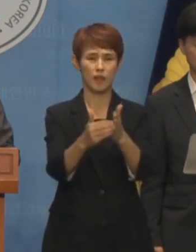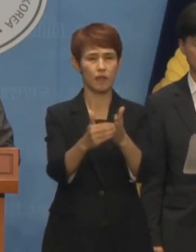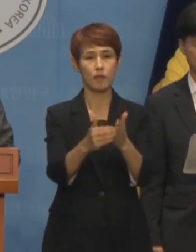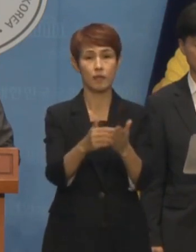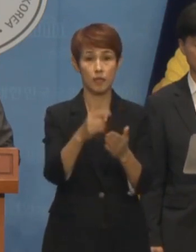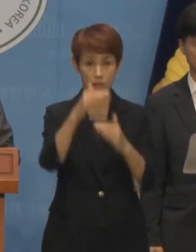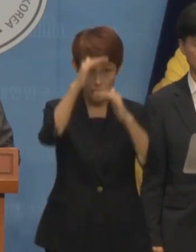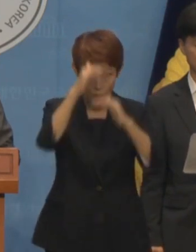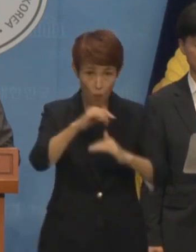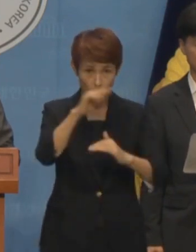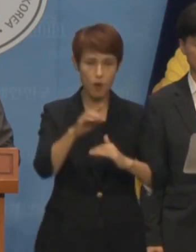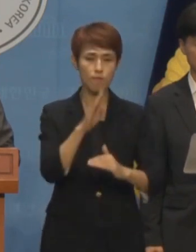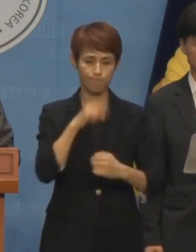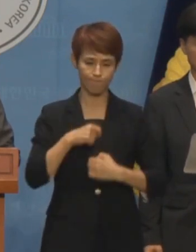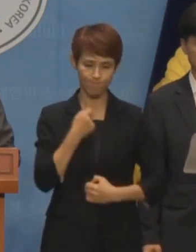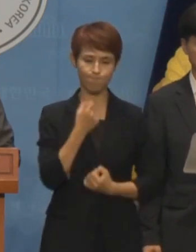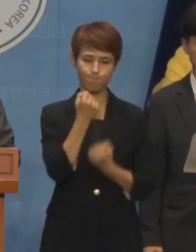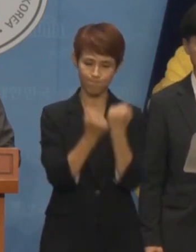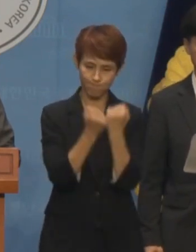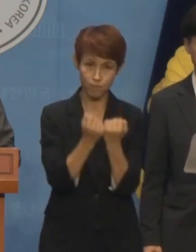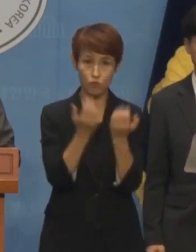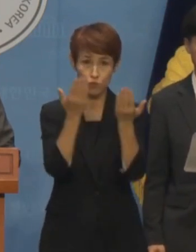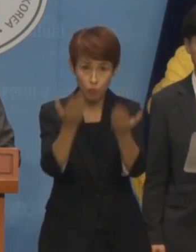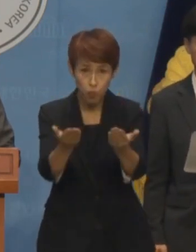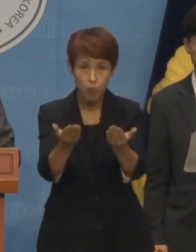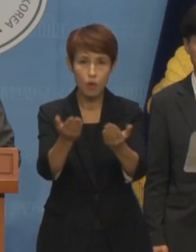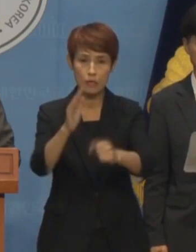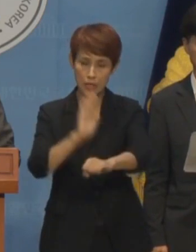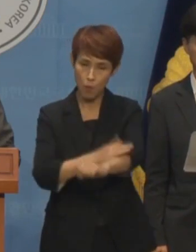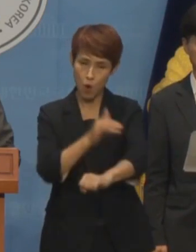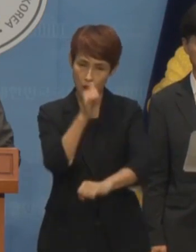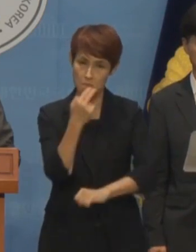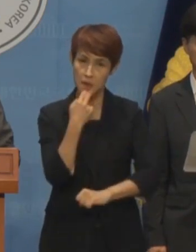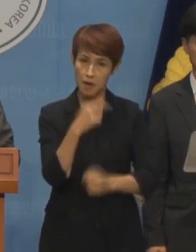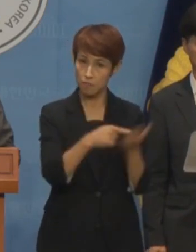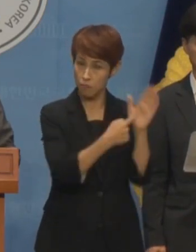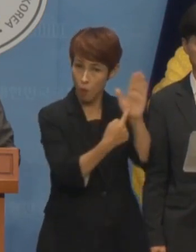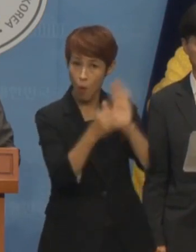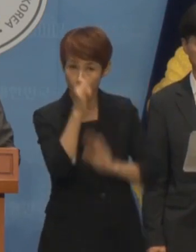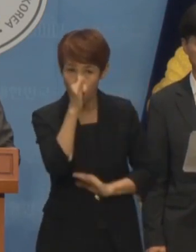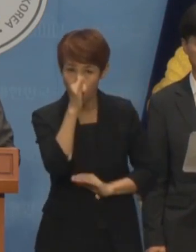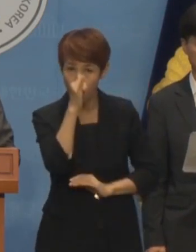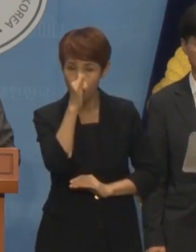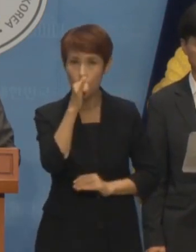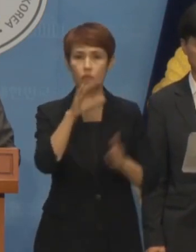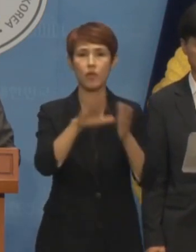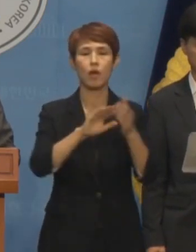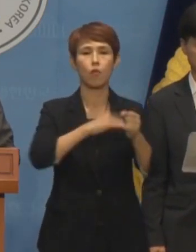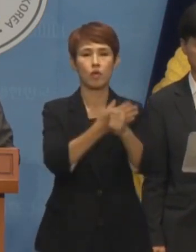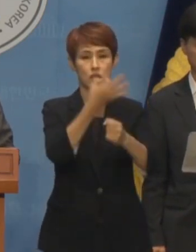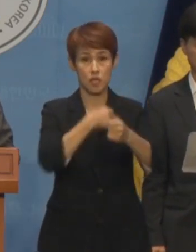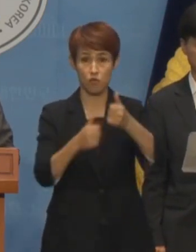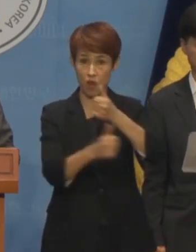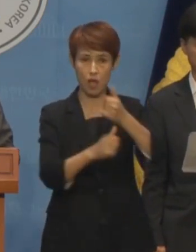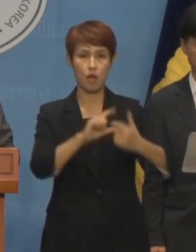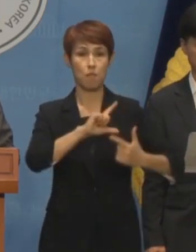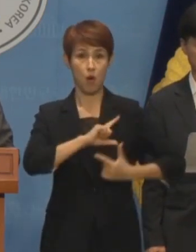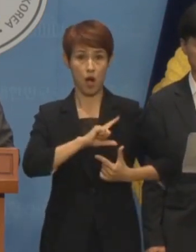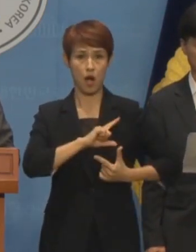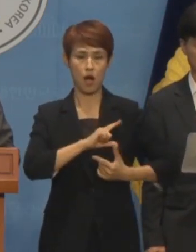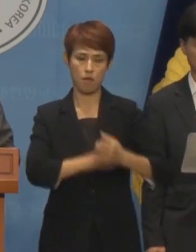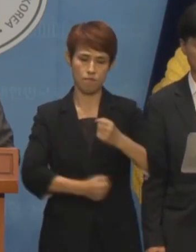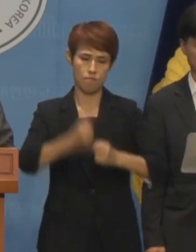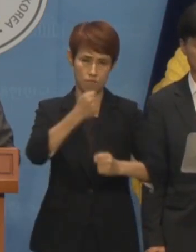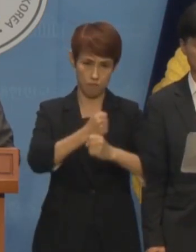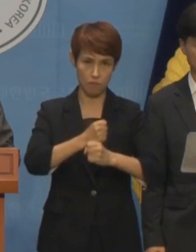설명하고 잘못된 판단은 없었는지 함께 따져보고자 한다면 권익위는 실추된 명예와